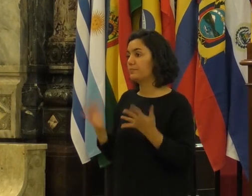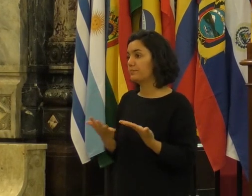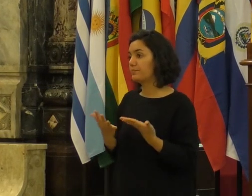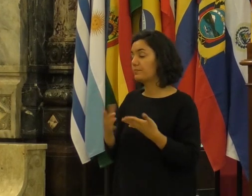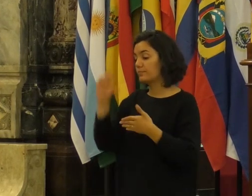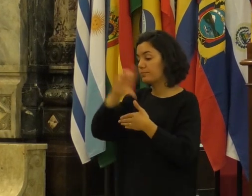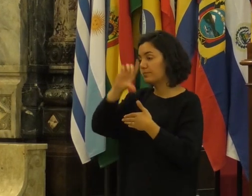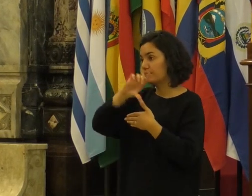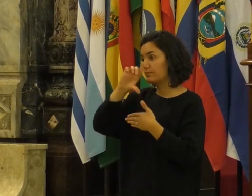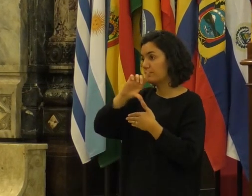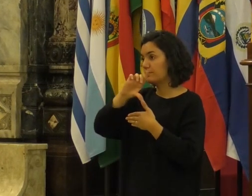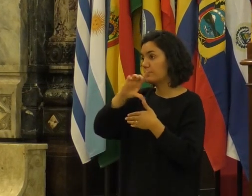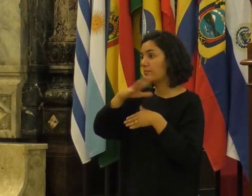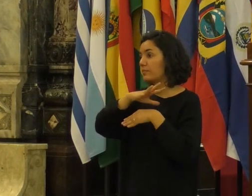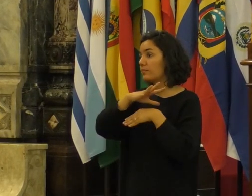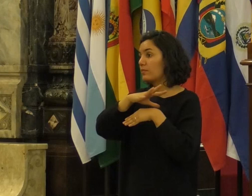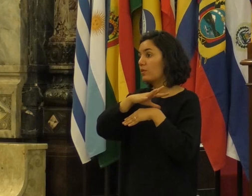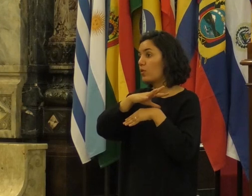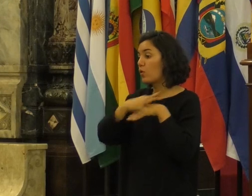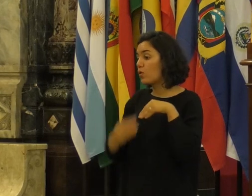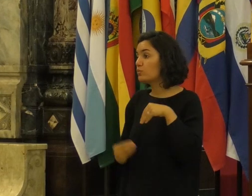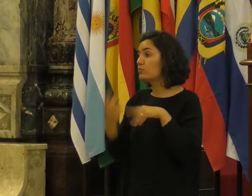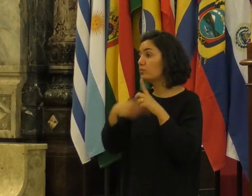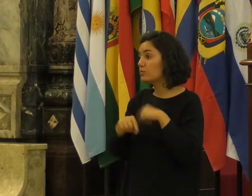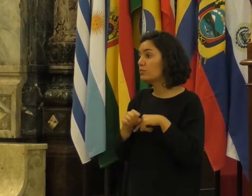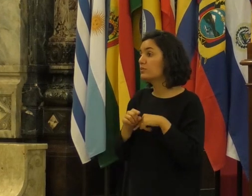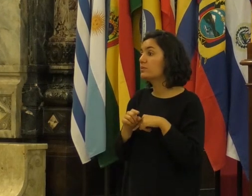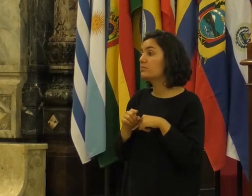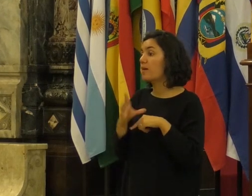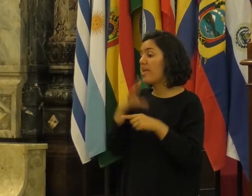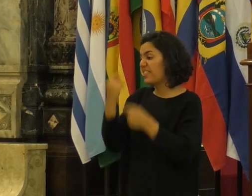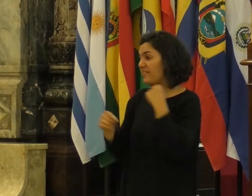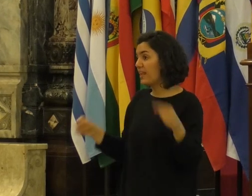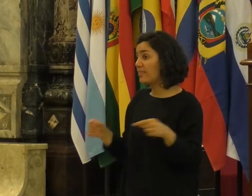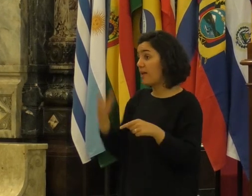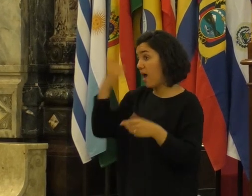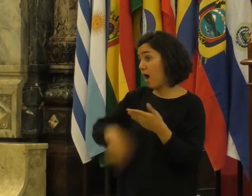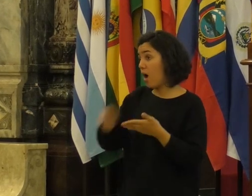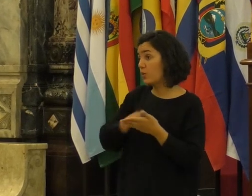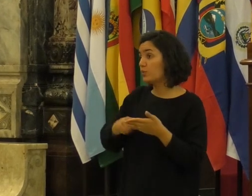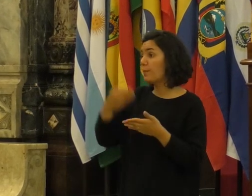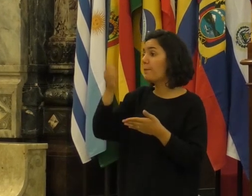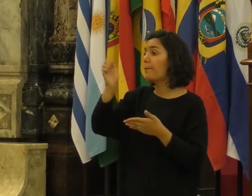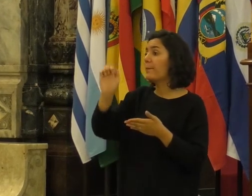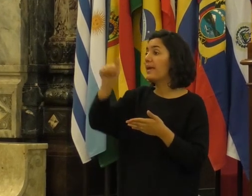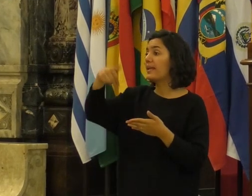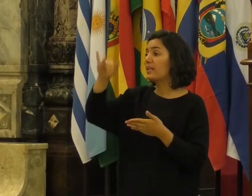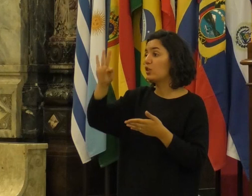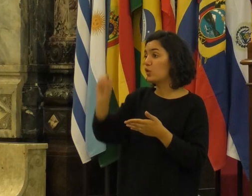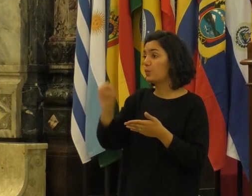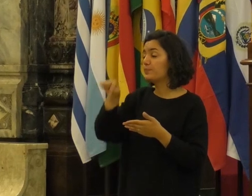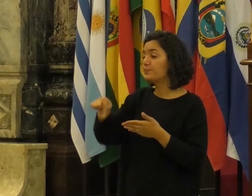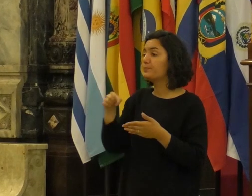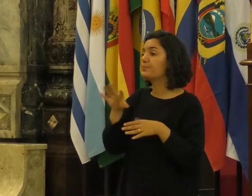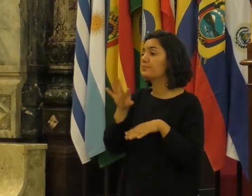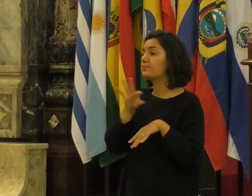sur, donde coexisten diferentes tendencias. Por ejemplo, un autor, yo lo mencioné, Ezequiel Benito, que